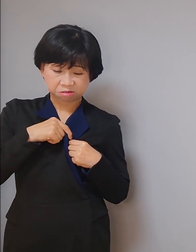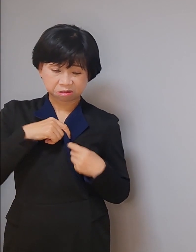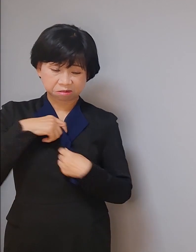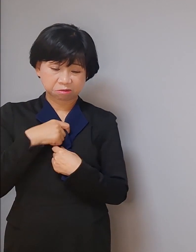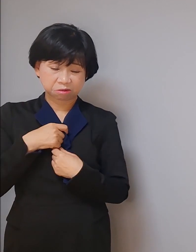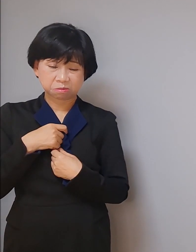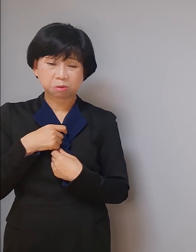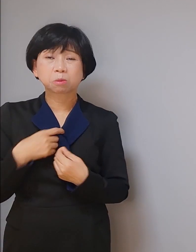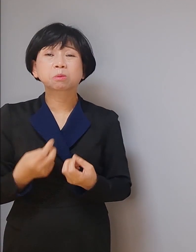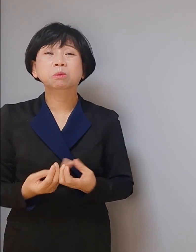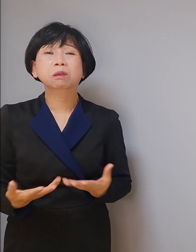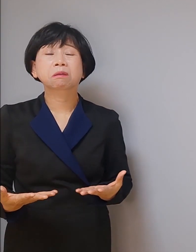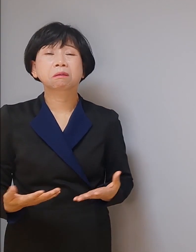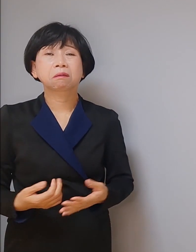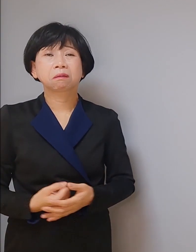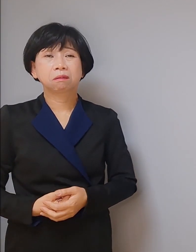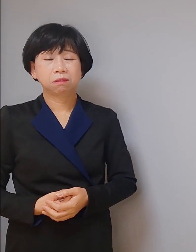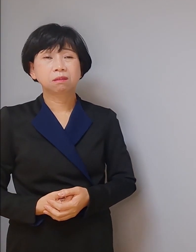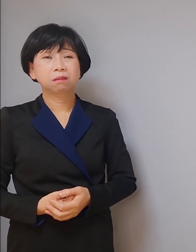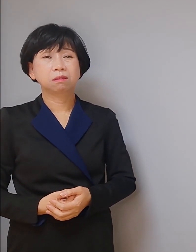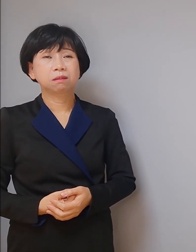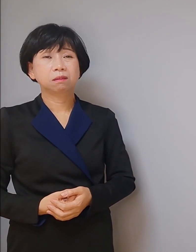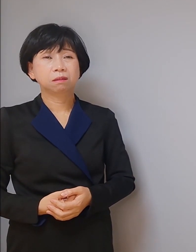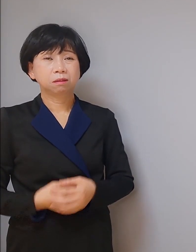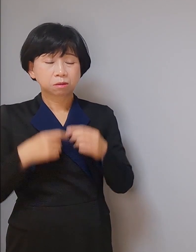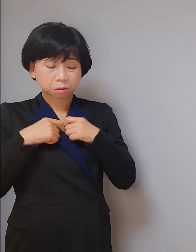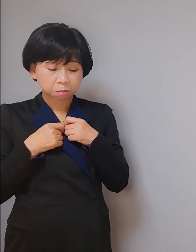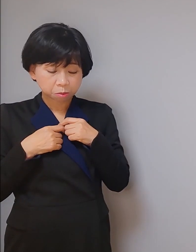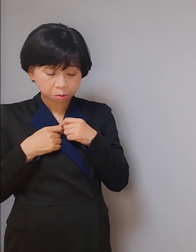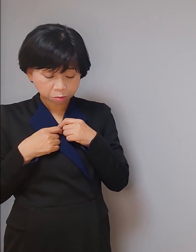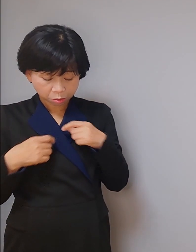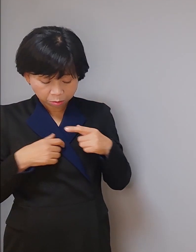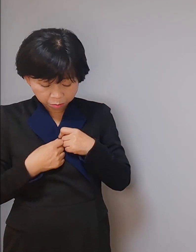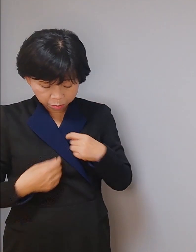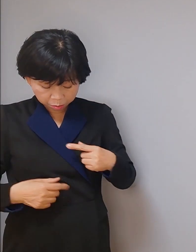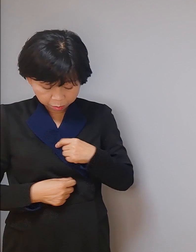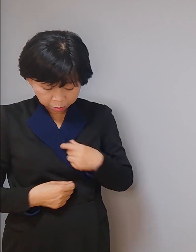단추를 끼긴 꼈는데 밑에서 하나가 남아요.